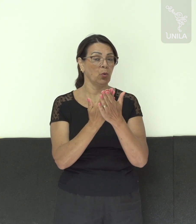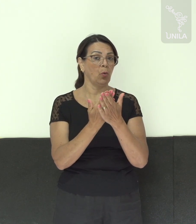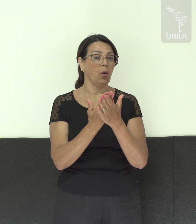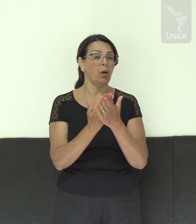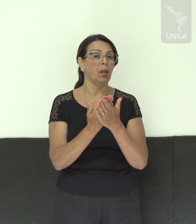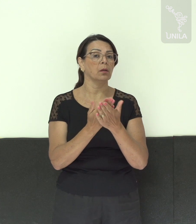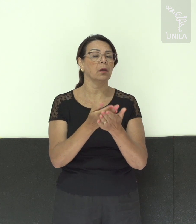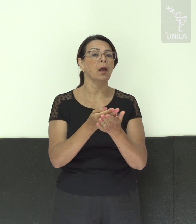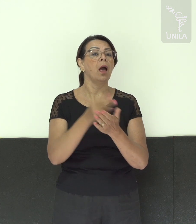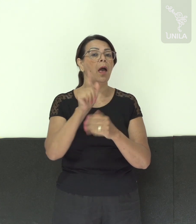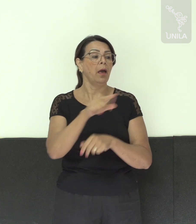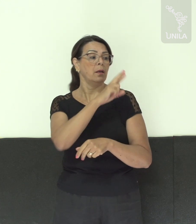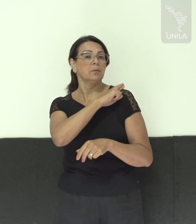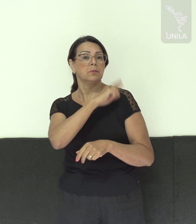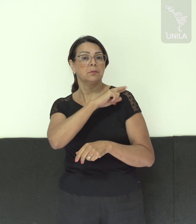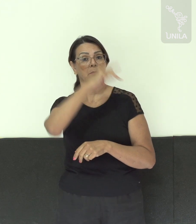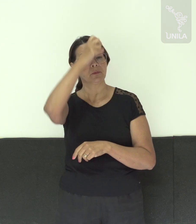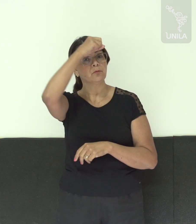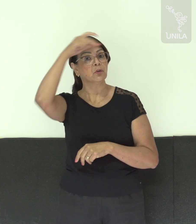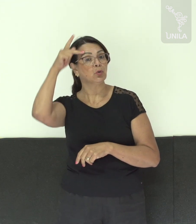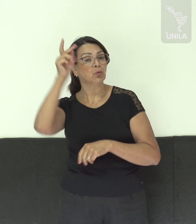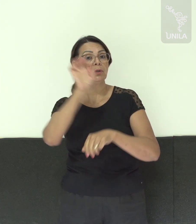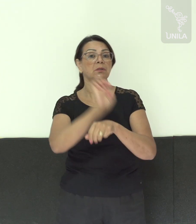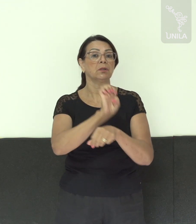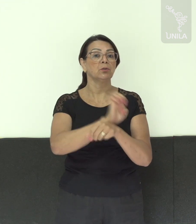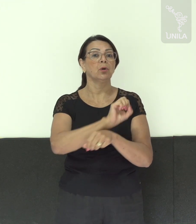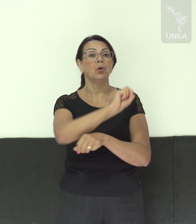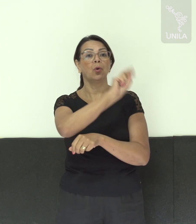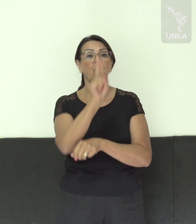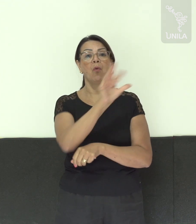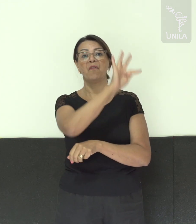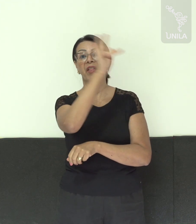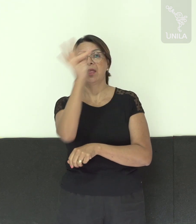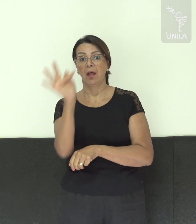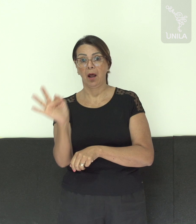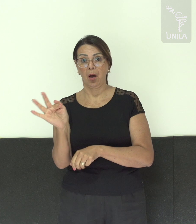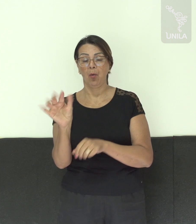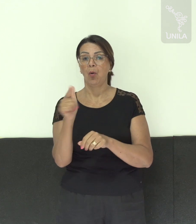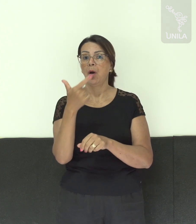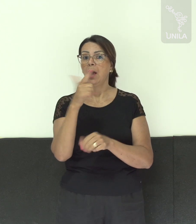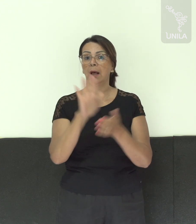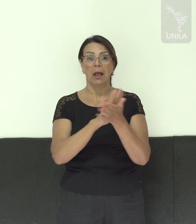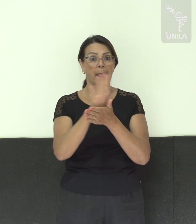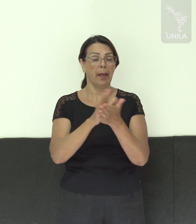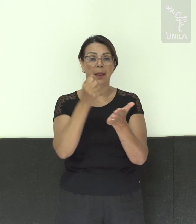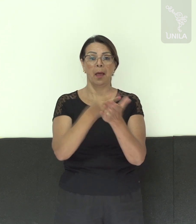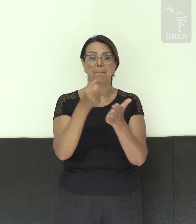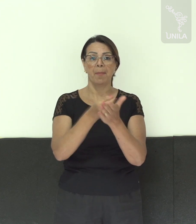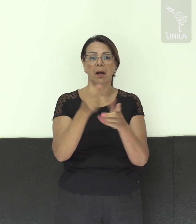administrações municipal, estadual ou federal e que não envolvam cobrança de